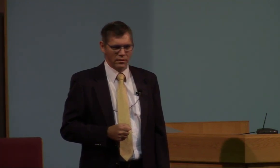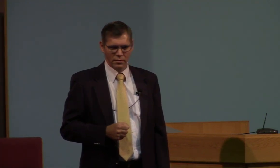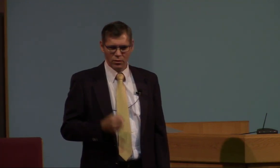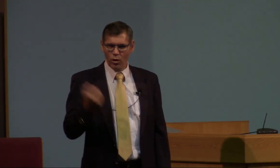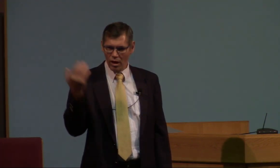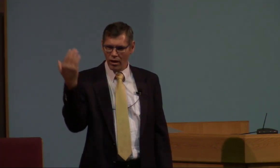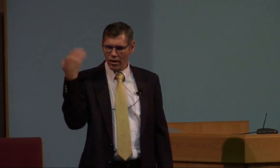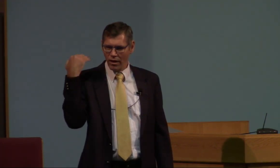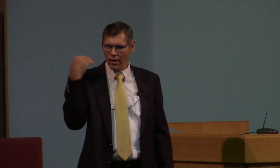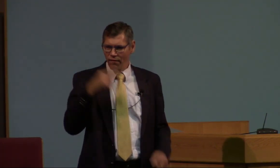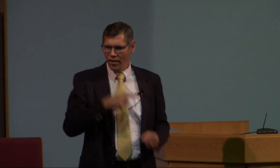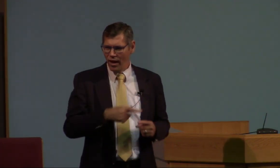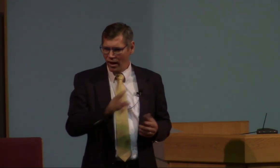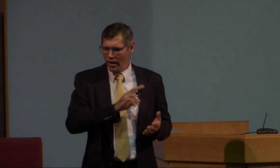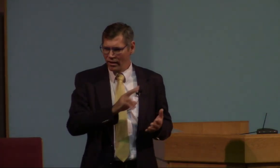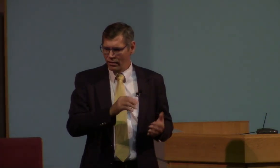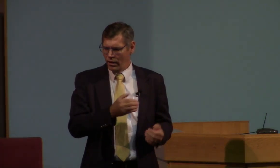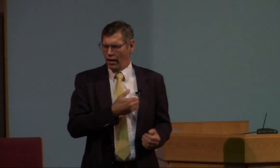Toe in die week lees, tref my.